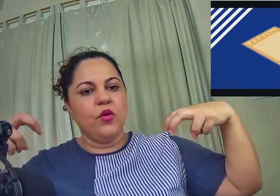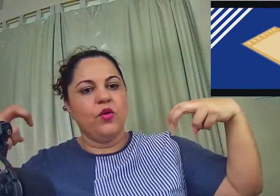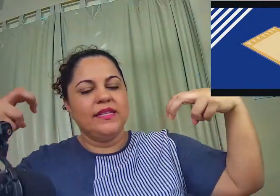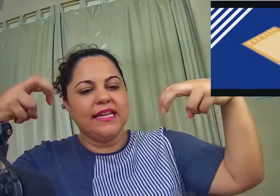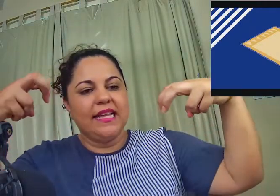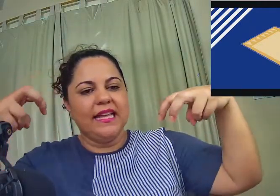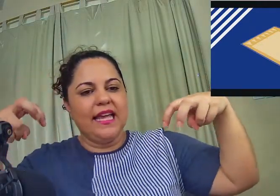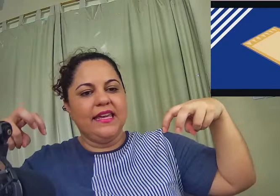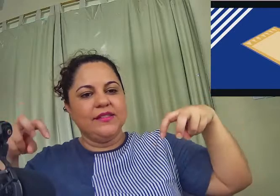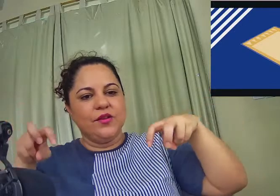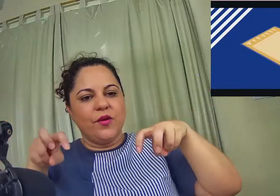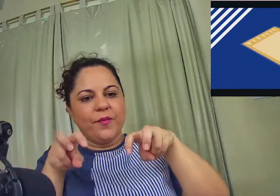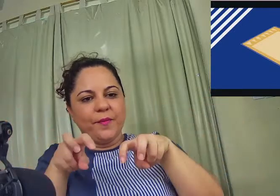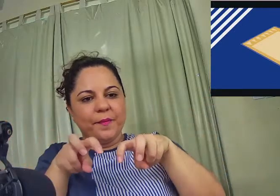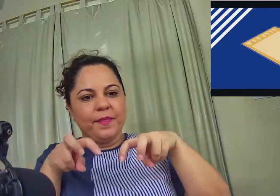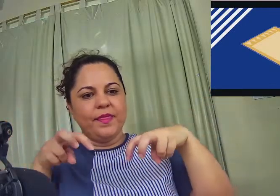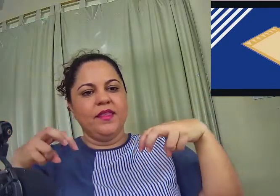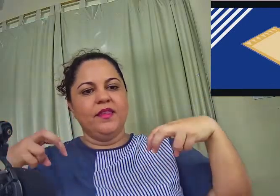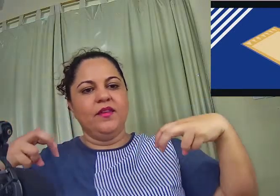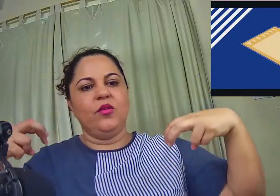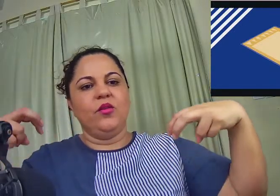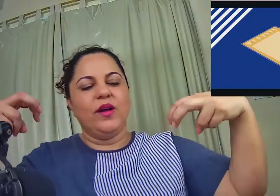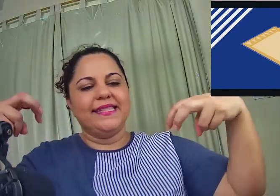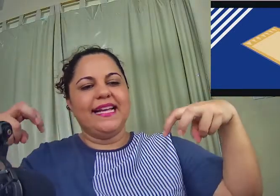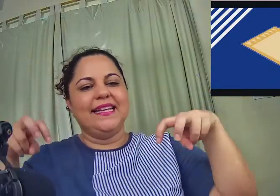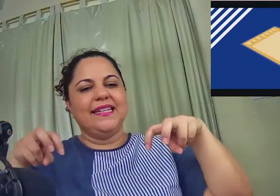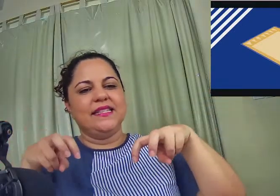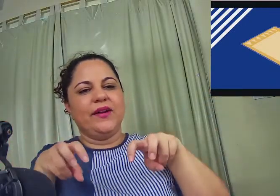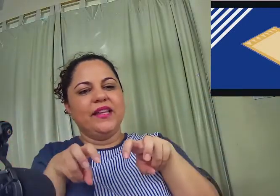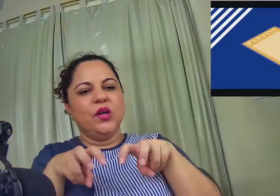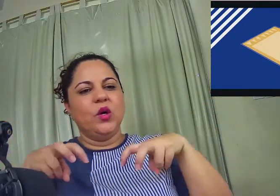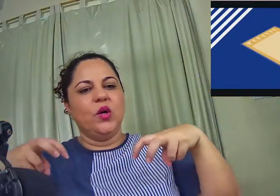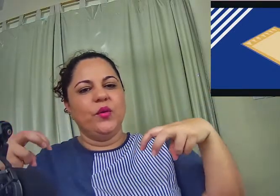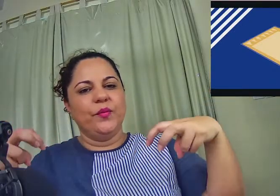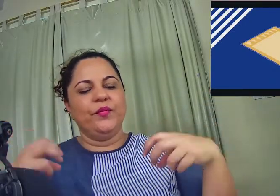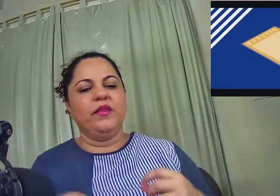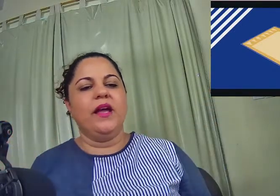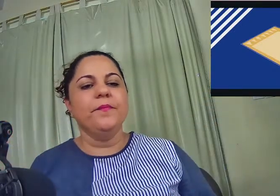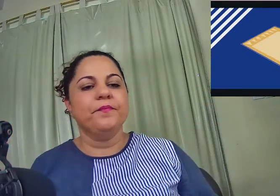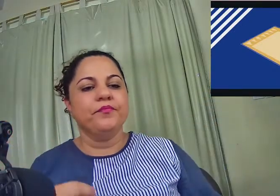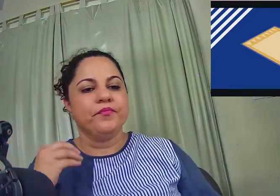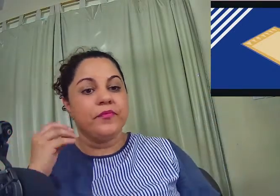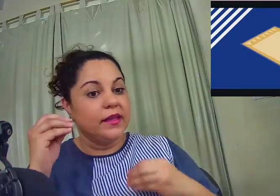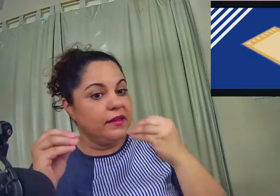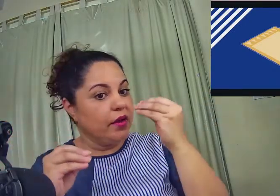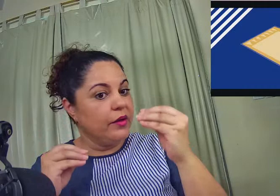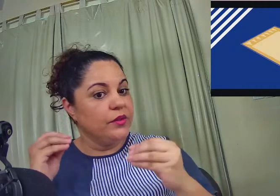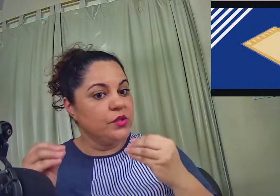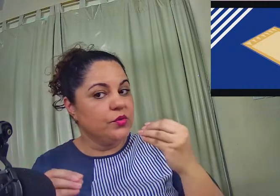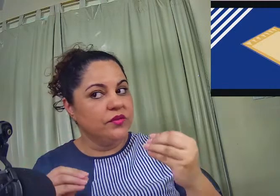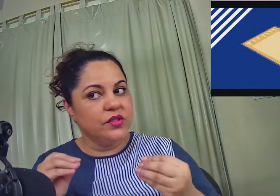as cadeiras, ó. Colocou as cadeiras ao redor. Então é um estudo